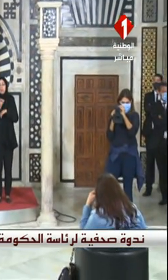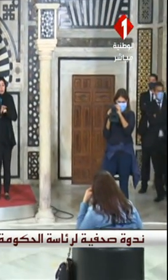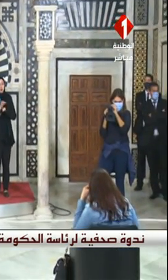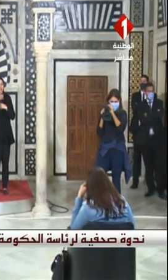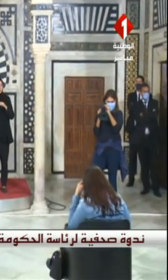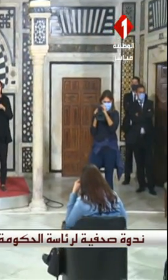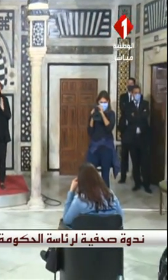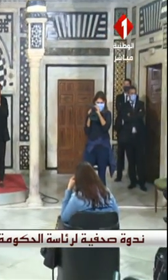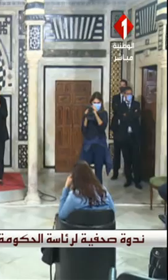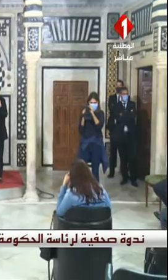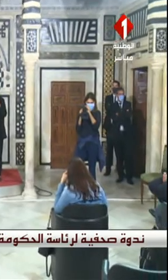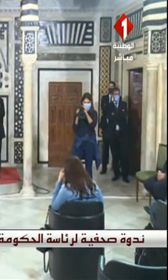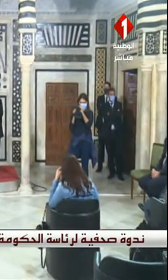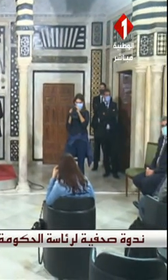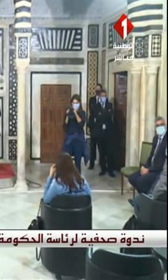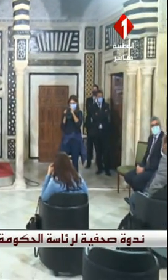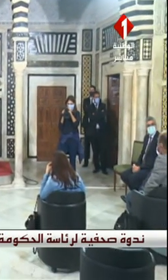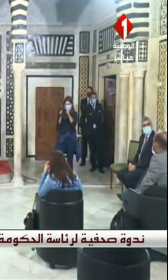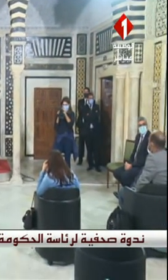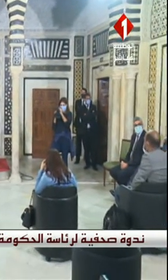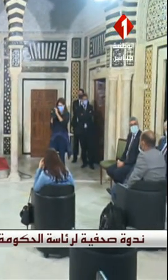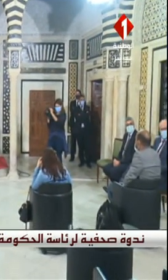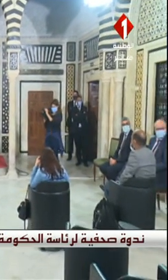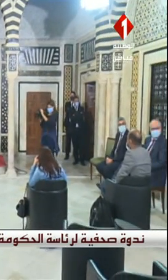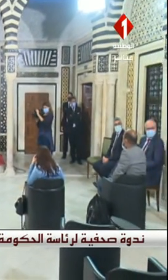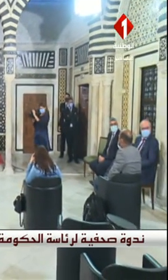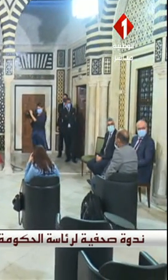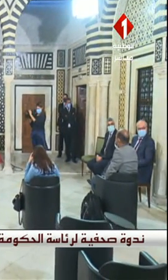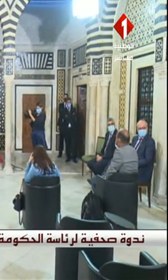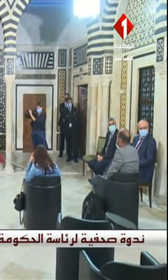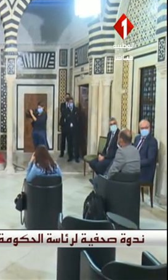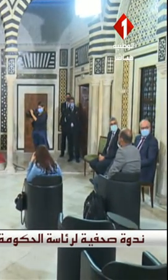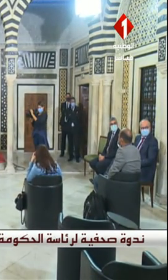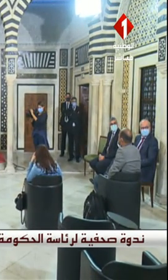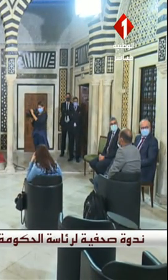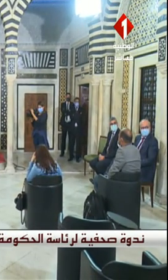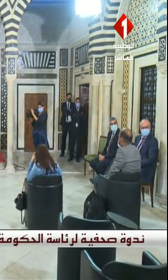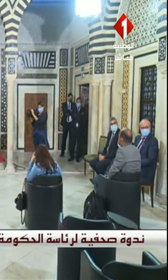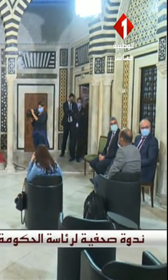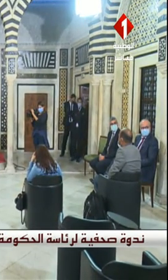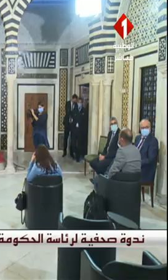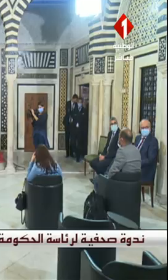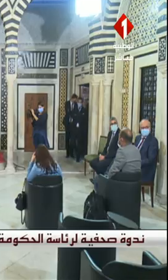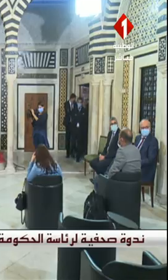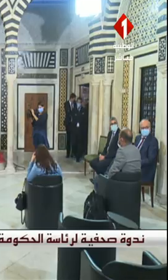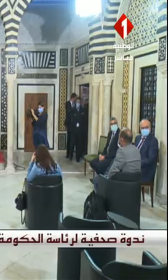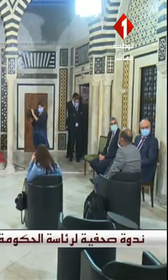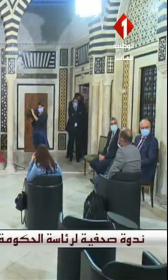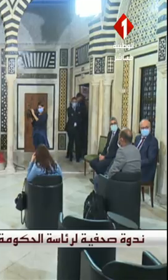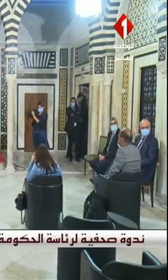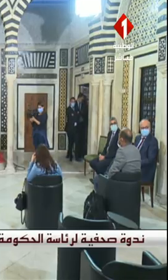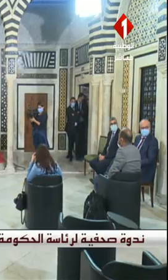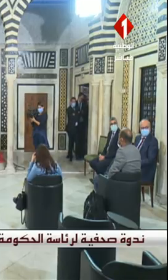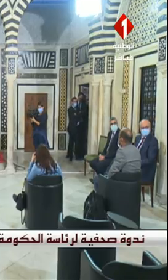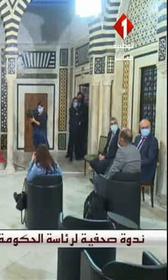شهدت معناها تحسن في الوضع، وولايات اخرى ما زالت تشهد ارتفاع. نجم نقولوا اللي الاجراءات التي وقعت اتخاذها من بينها حظر التجول، من